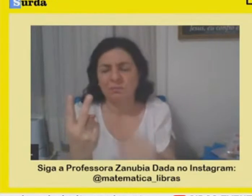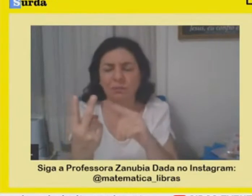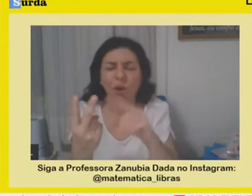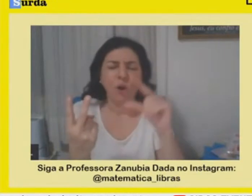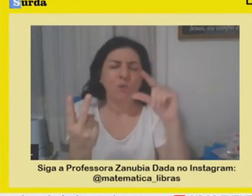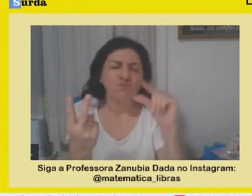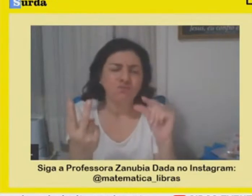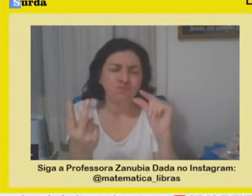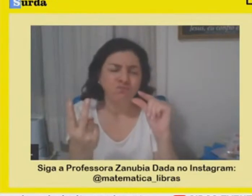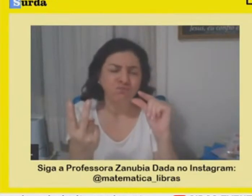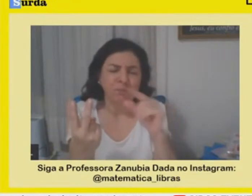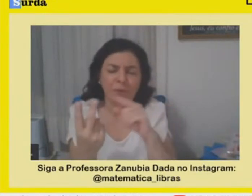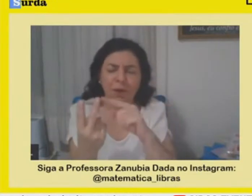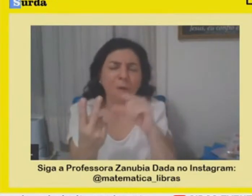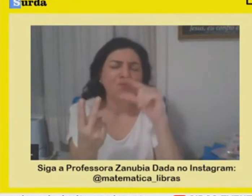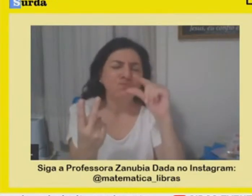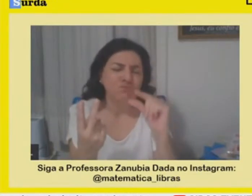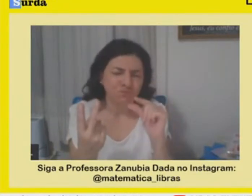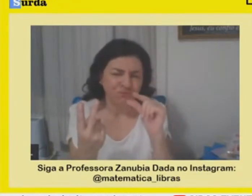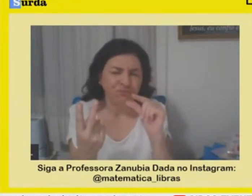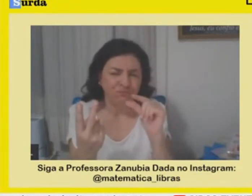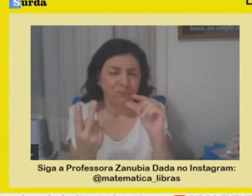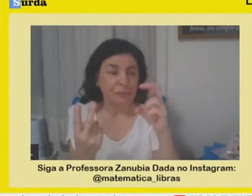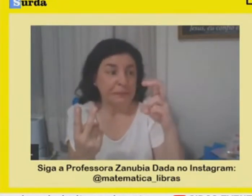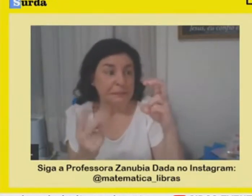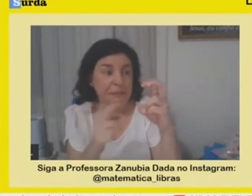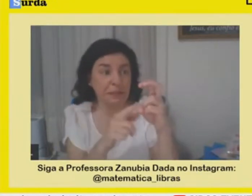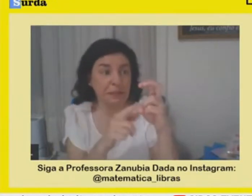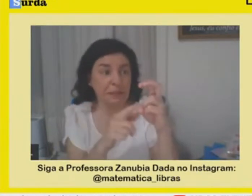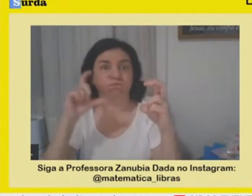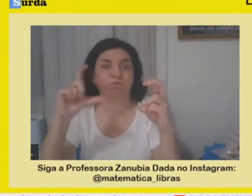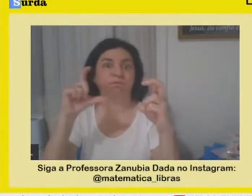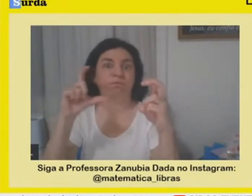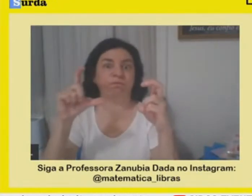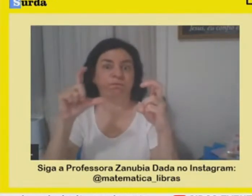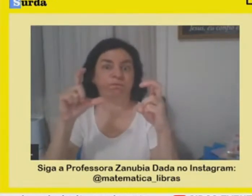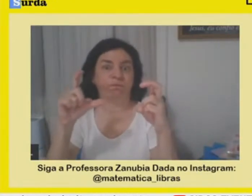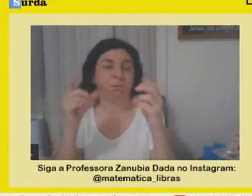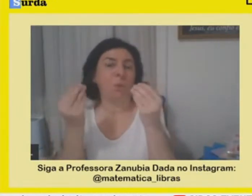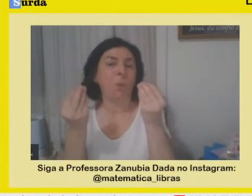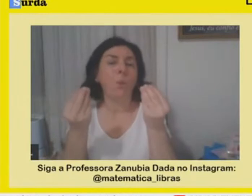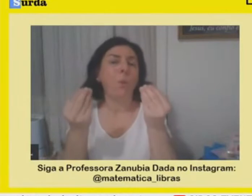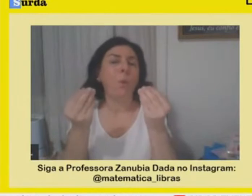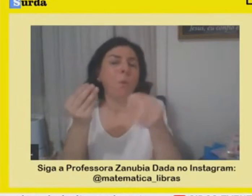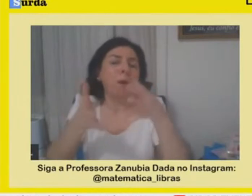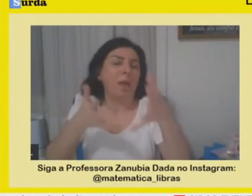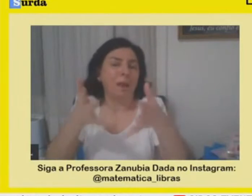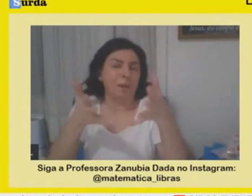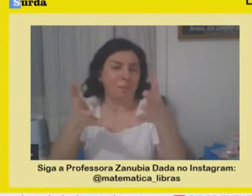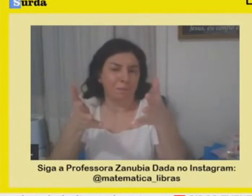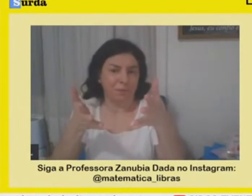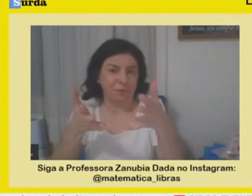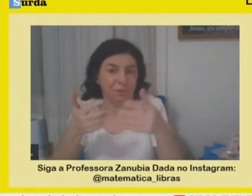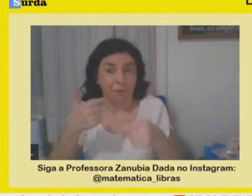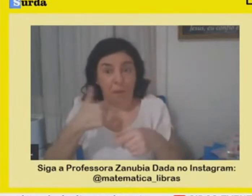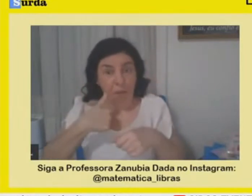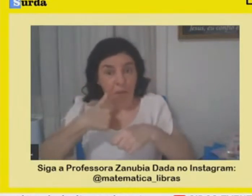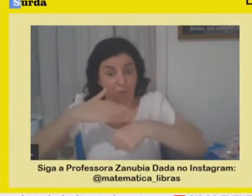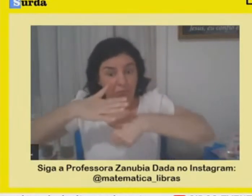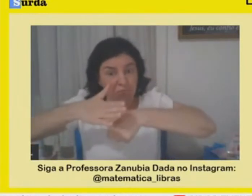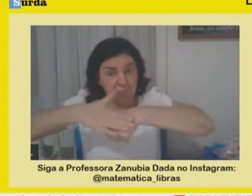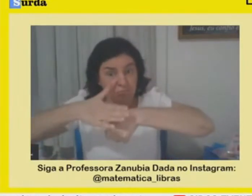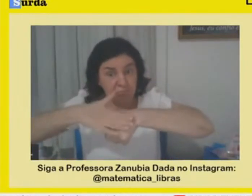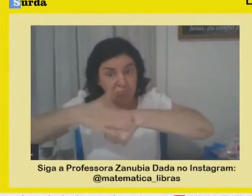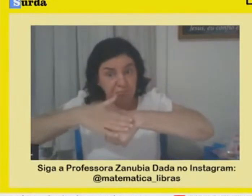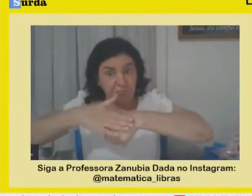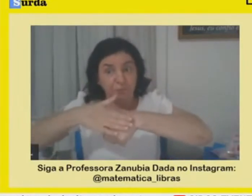2 é o menor, ó. Ele é pequenininho. 5 grande e 2 é o menor. Como que a gente